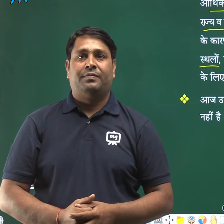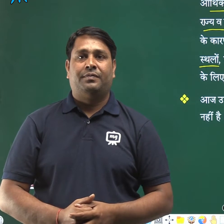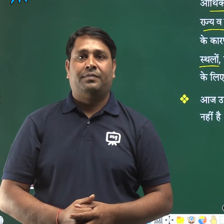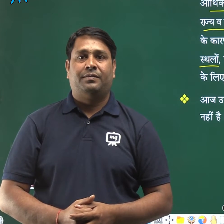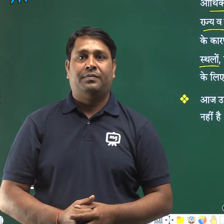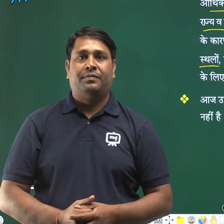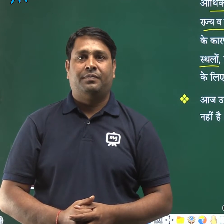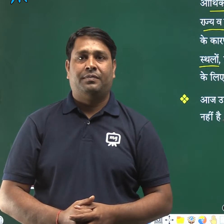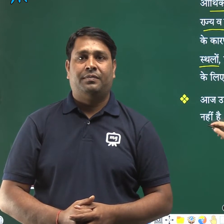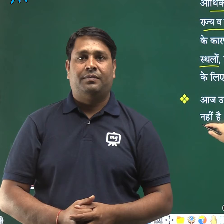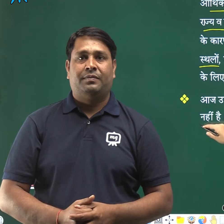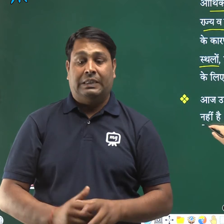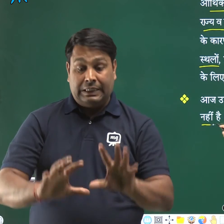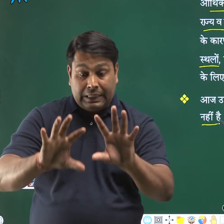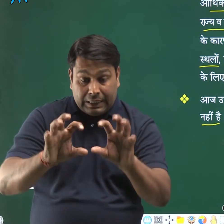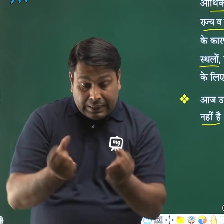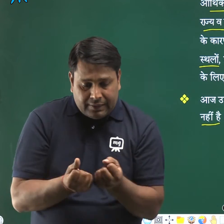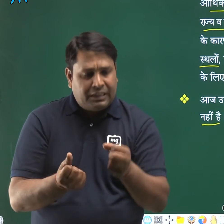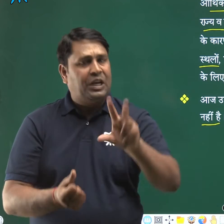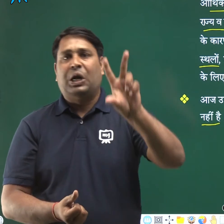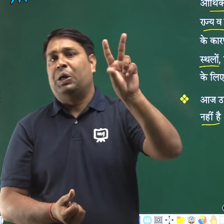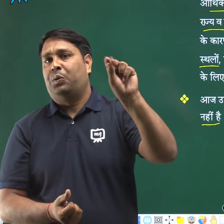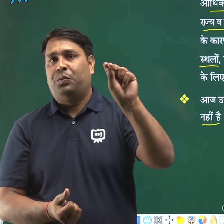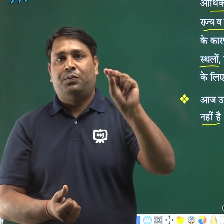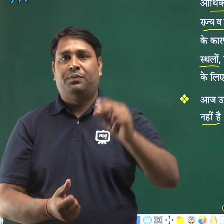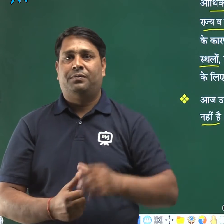कोई नियंत्रण नहीं है।